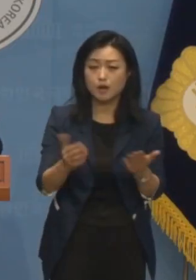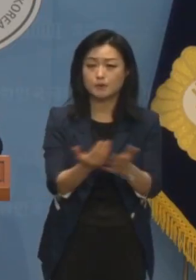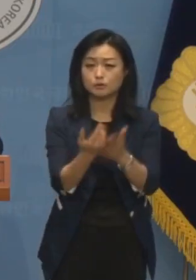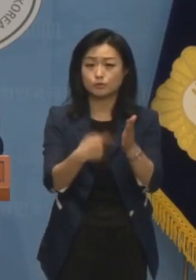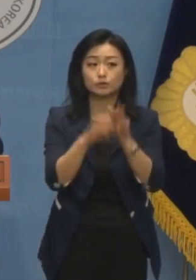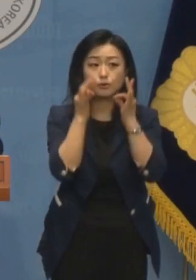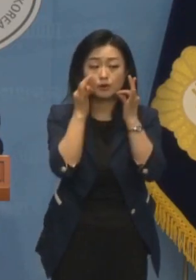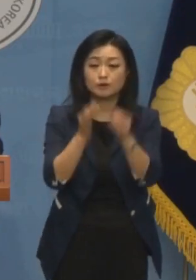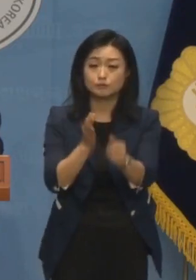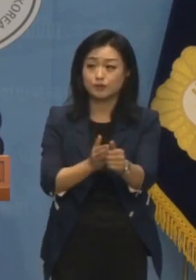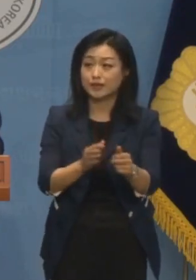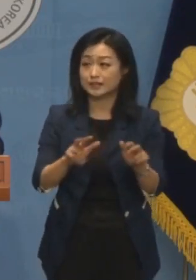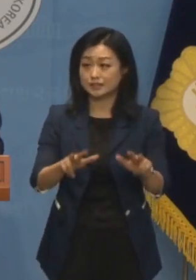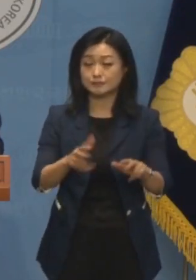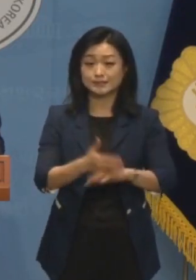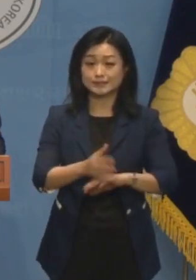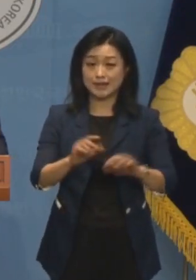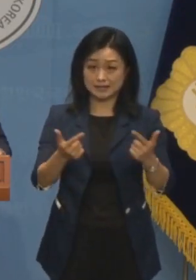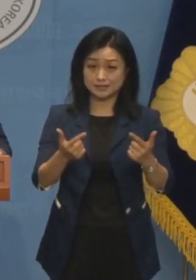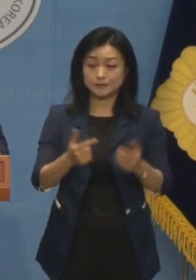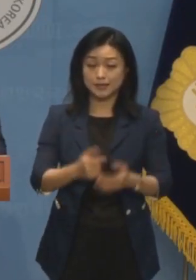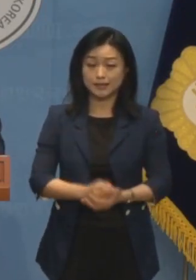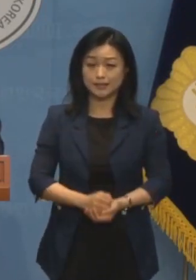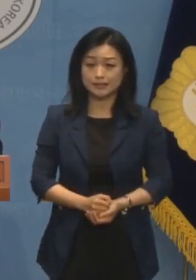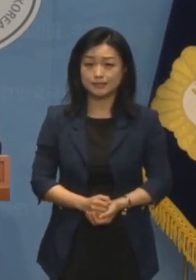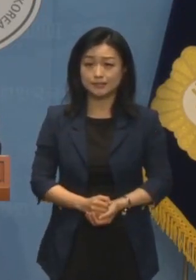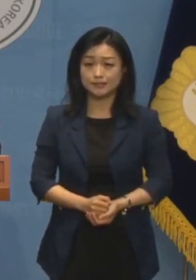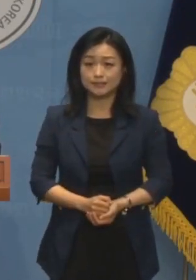합니다. 지금이라도 늦지 않았습니다.